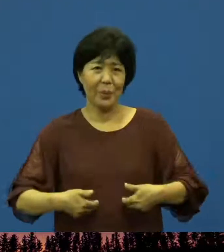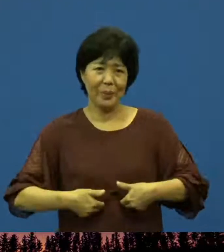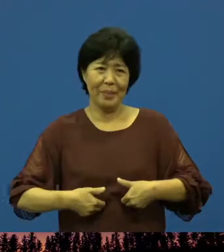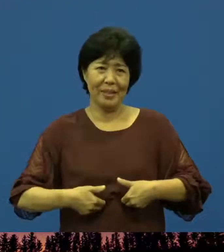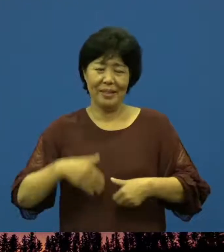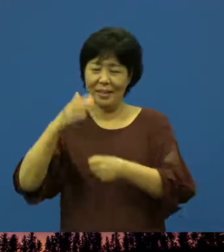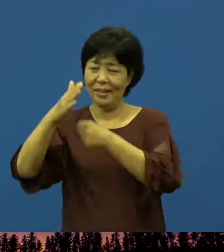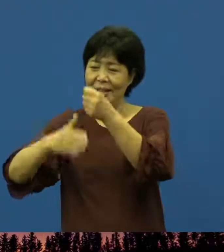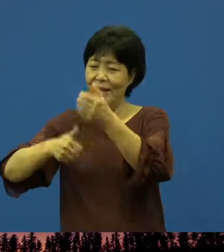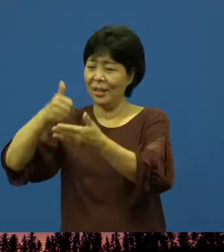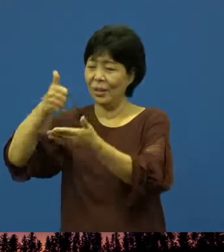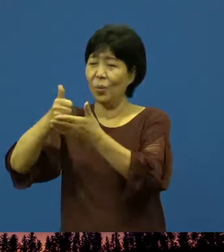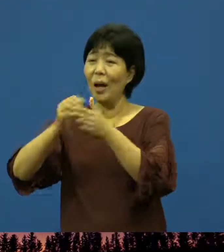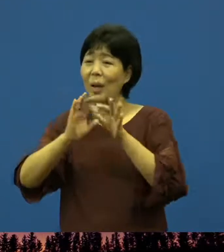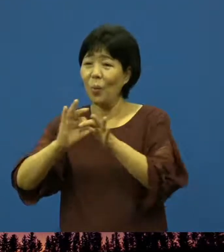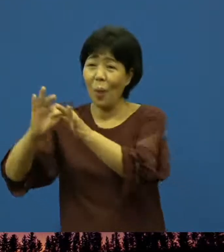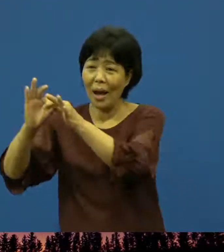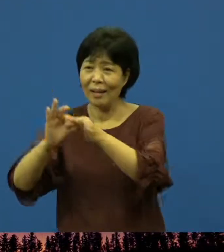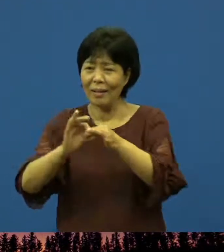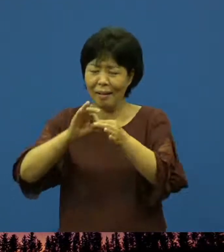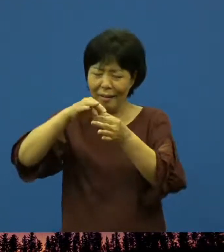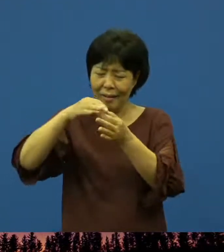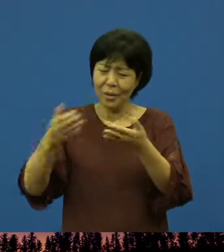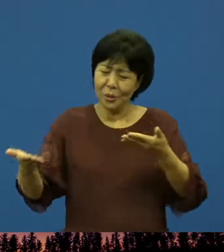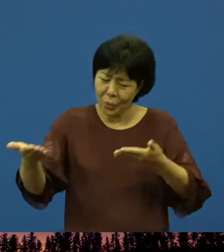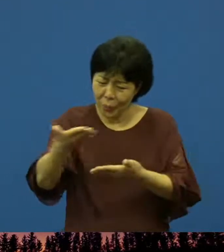하나님과 우리의 관계가, 교제가 깊어져 가야 된다.